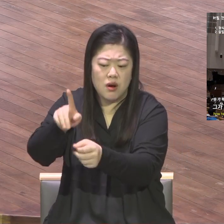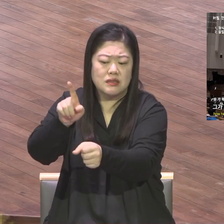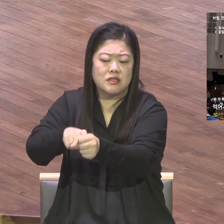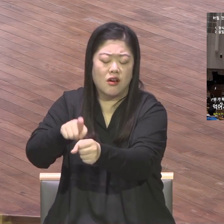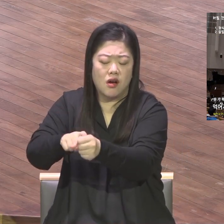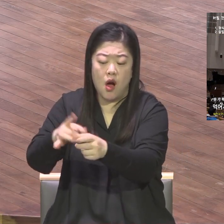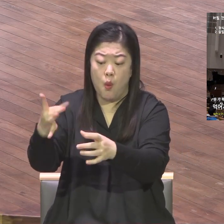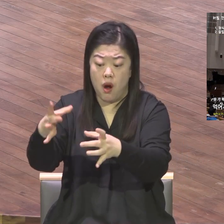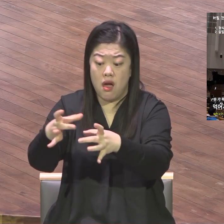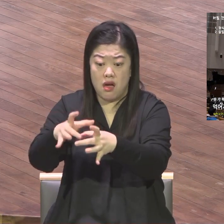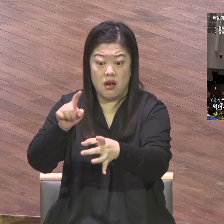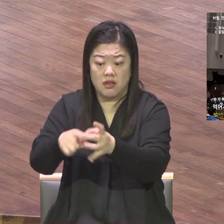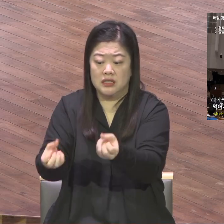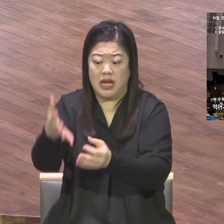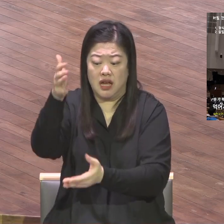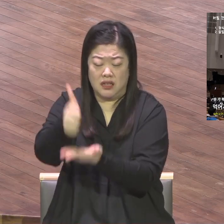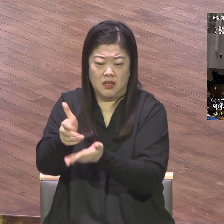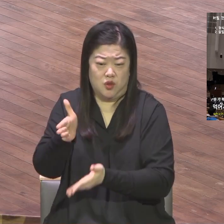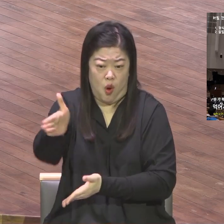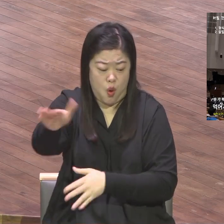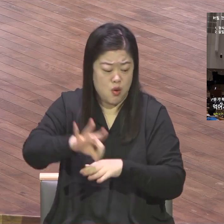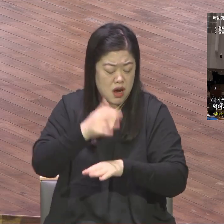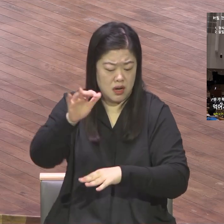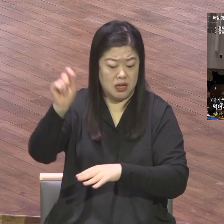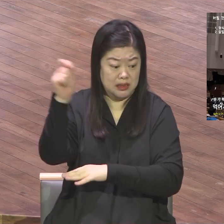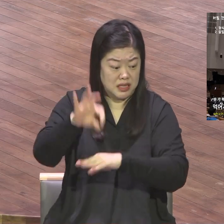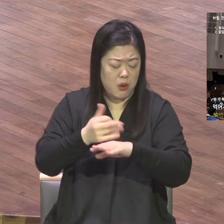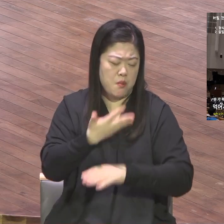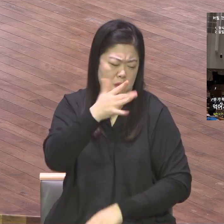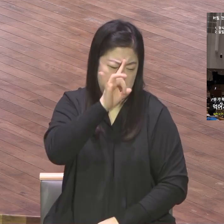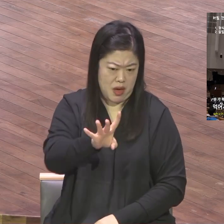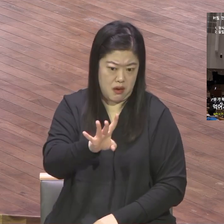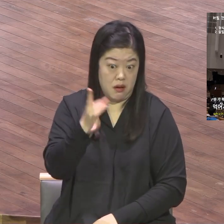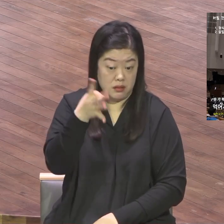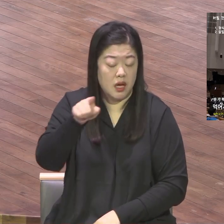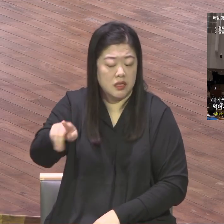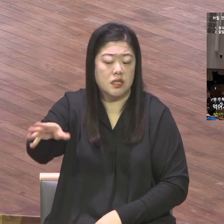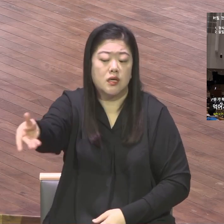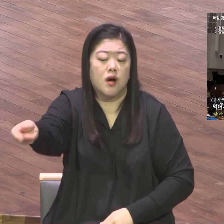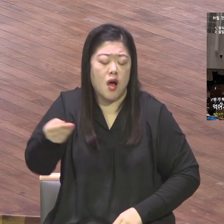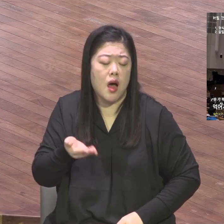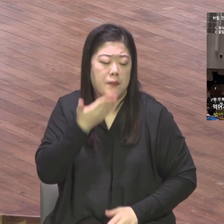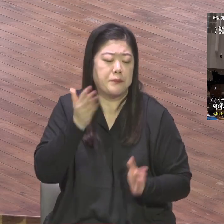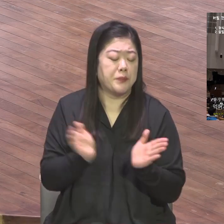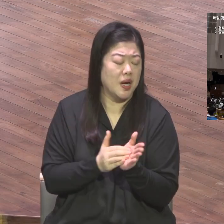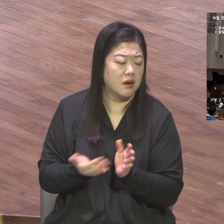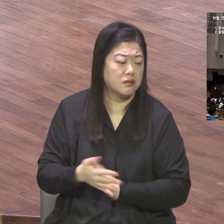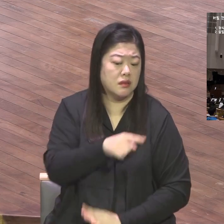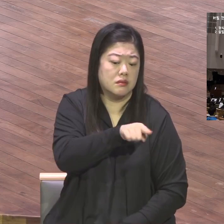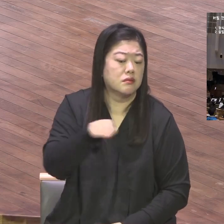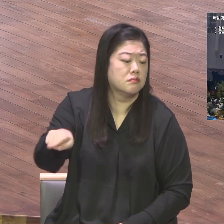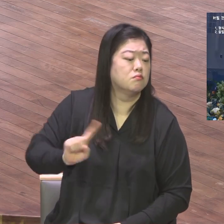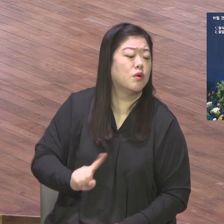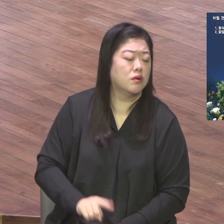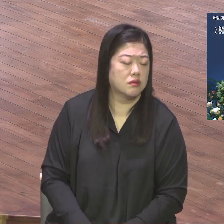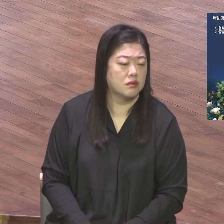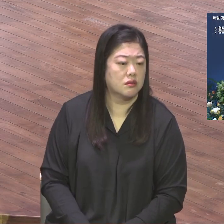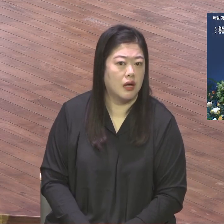제사장 외에는 먹어서는 안 되는 진설병을 먹고 함께한 자들에게도 주지 아니하였느냐?